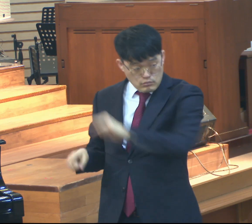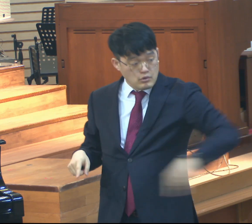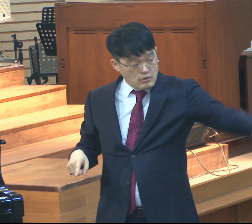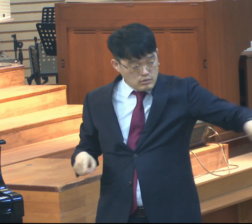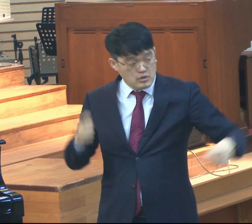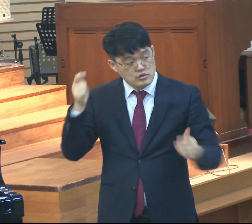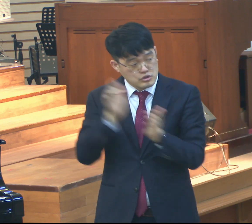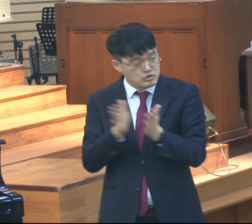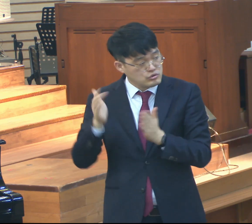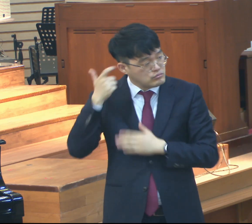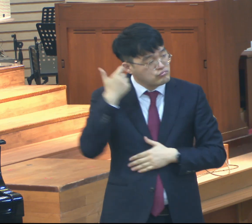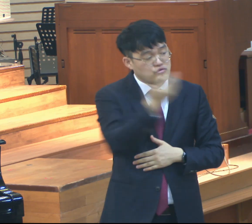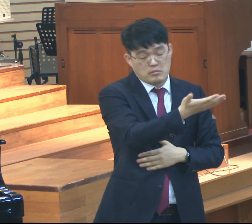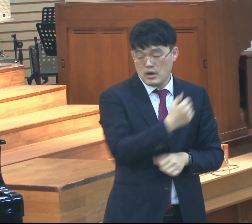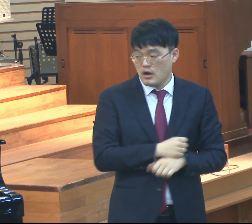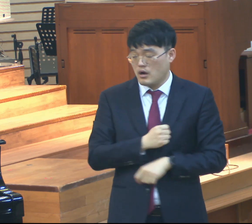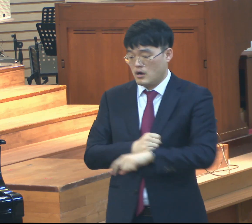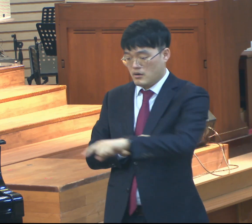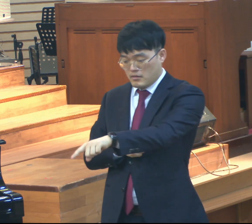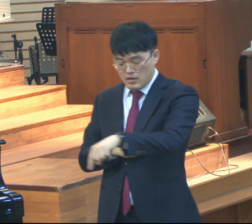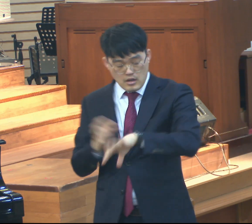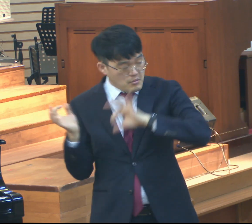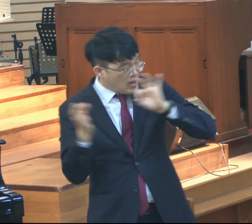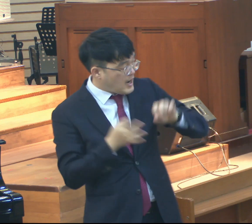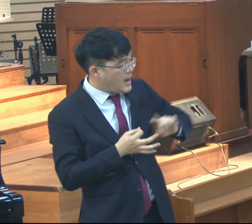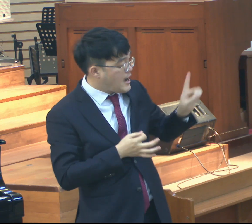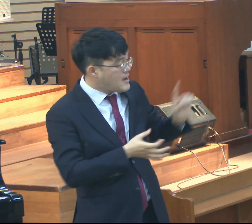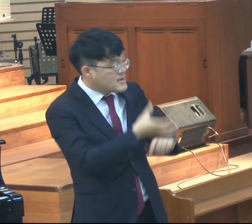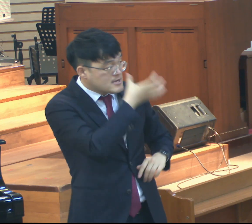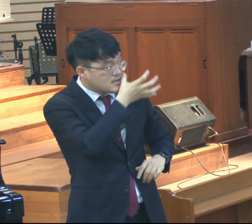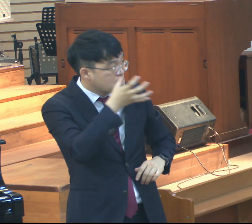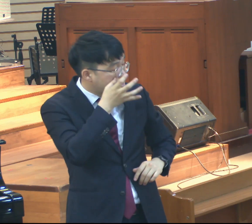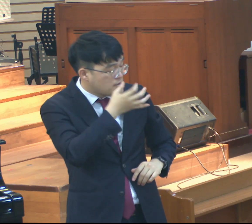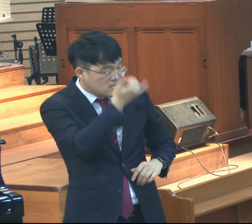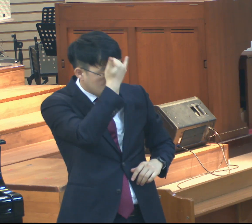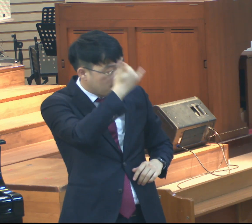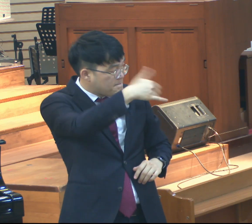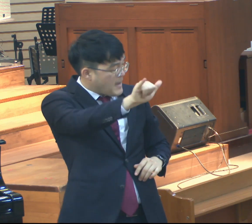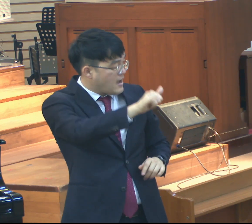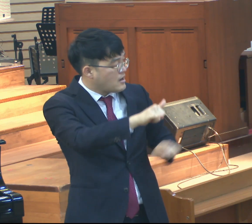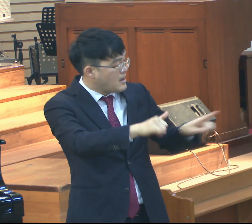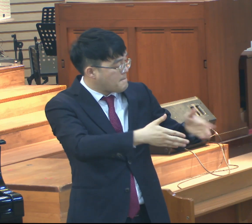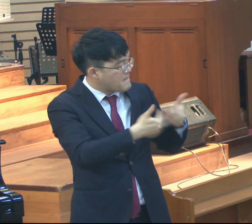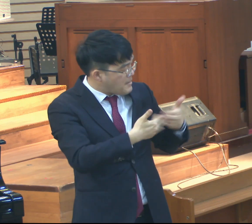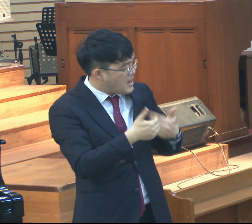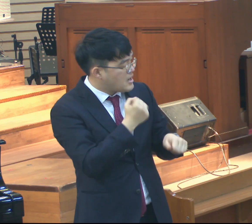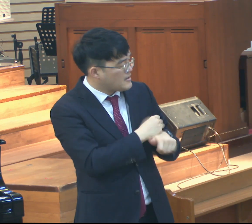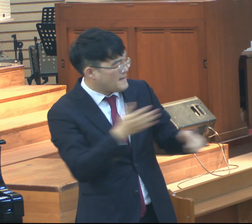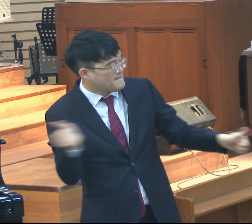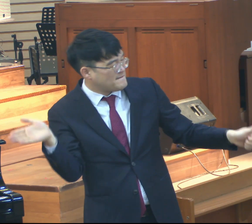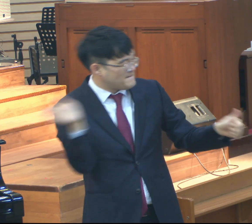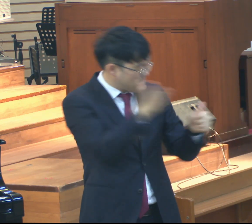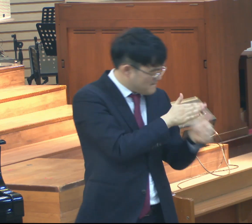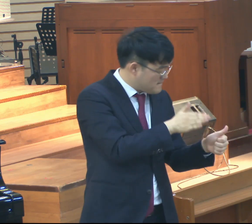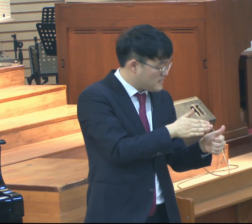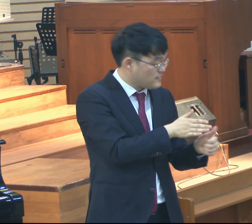그 사람에게 들어보라고 어떻게 그런 식으로 감히 말할 수 있느냐 하면서 손으로 쳤던 것이죠. 그러나